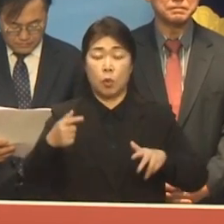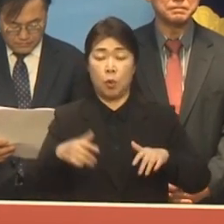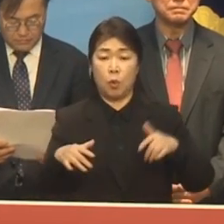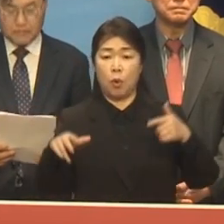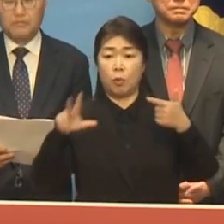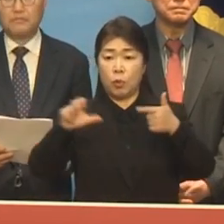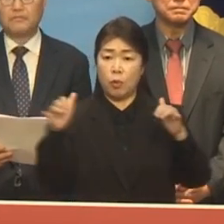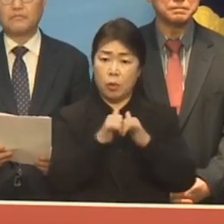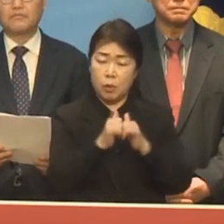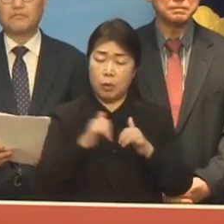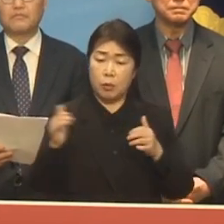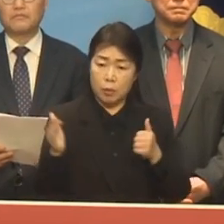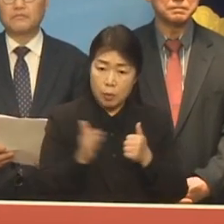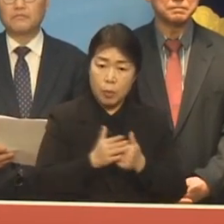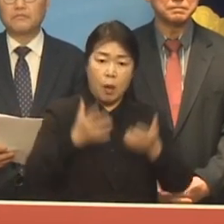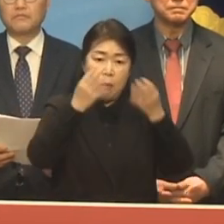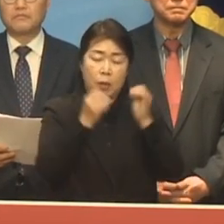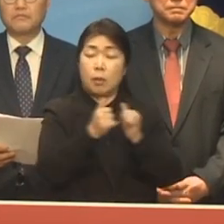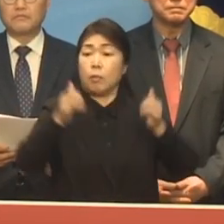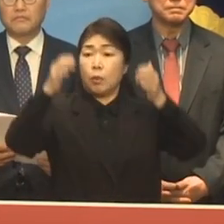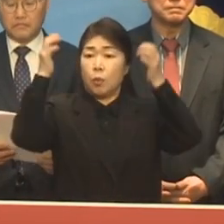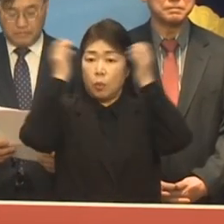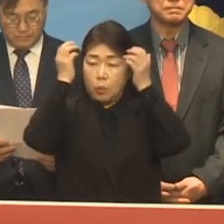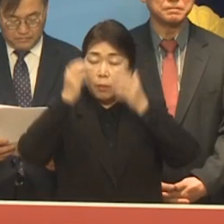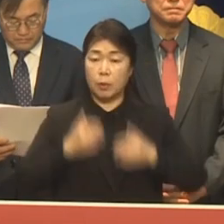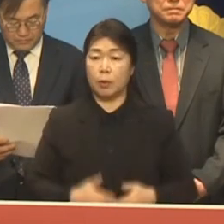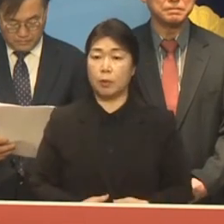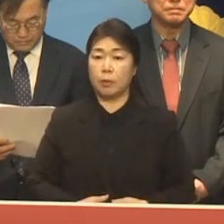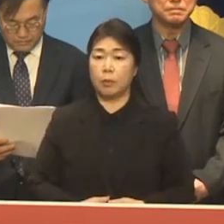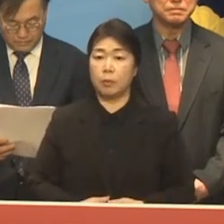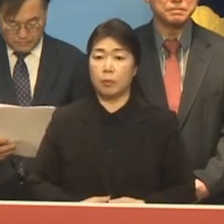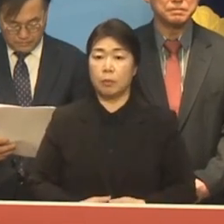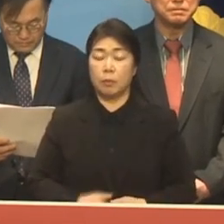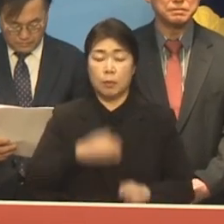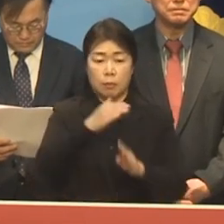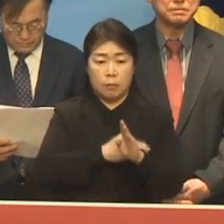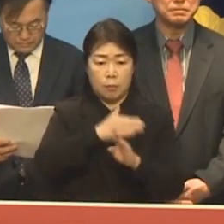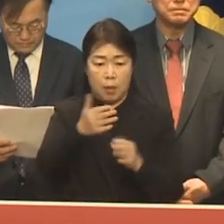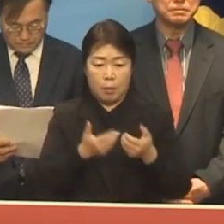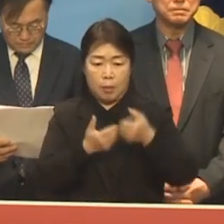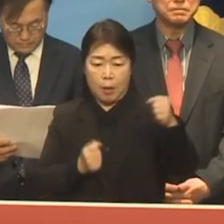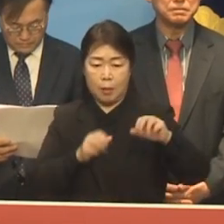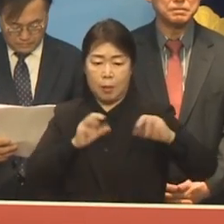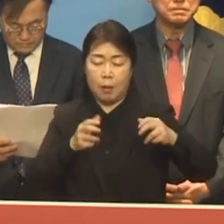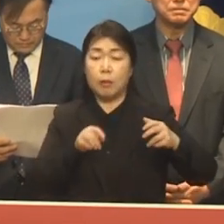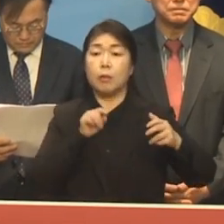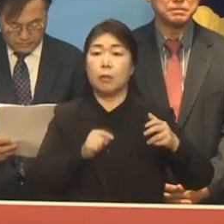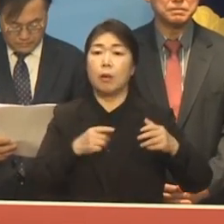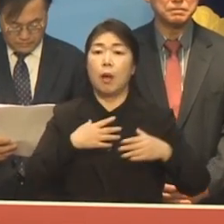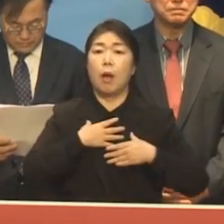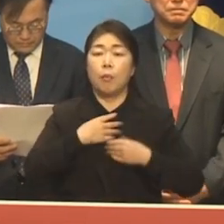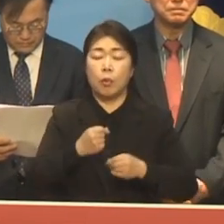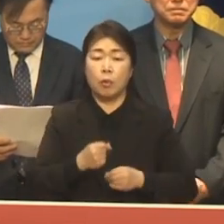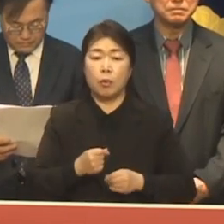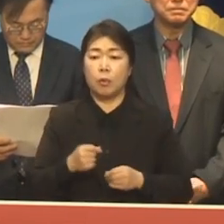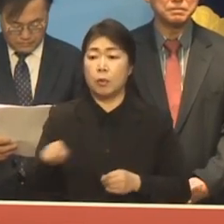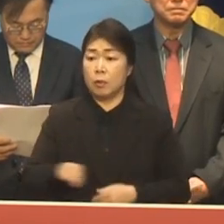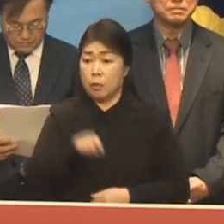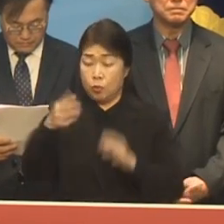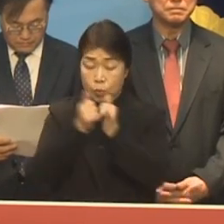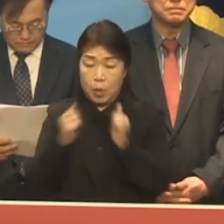인해 수많은 사람이 고통받고 있으며 분단국가에서의 안보는 국민의 생명을